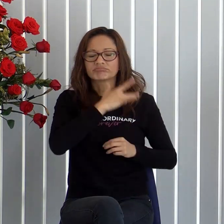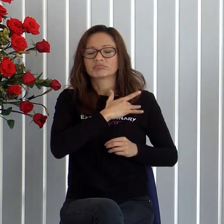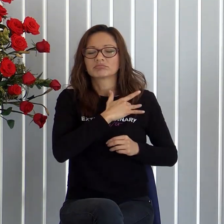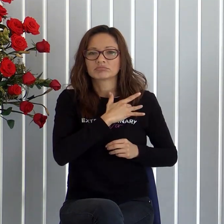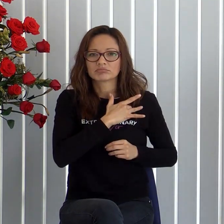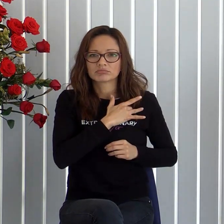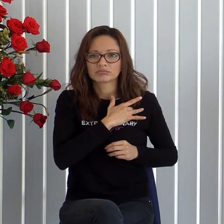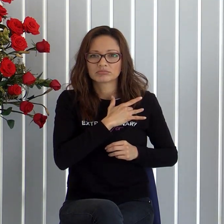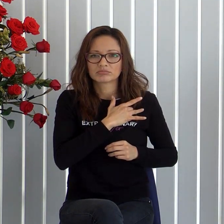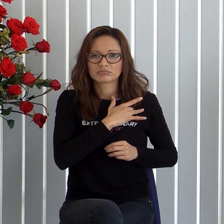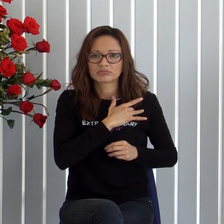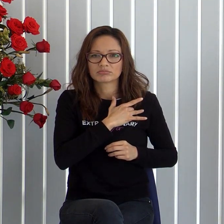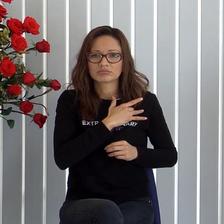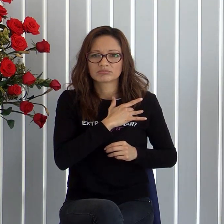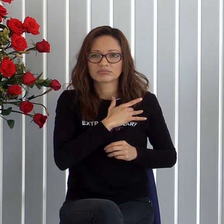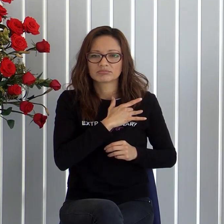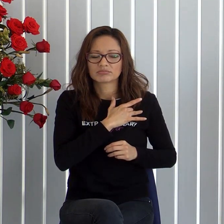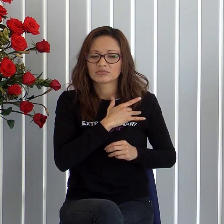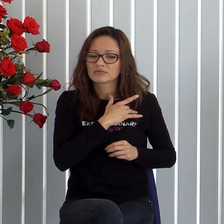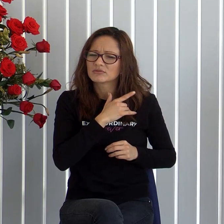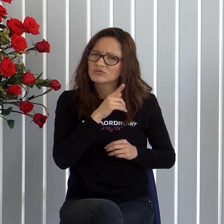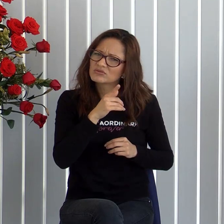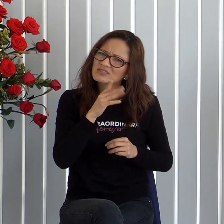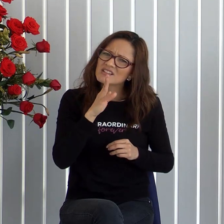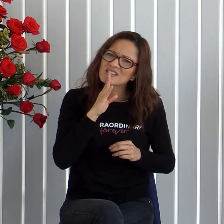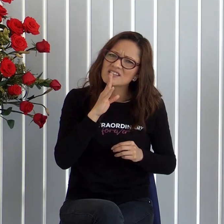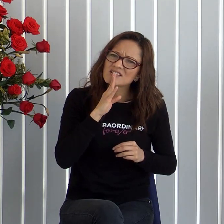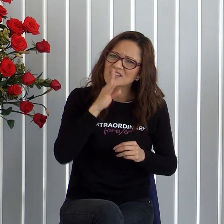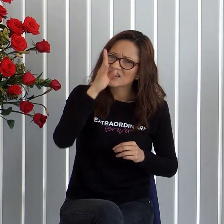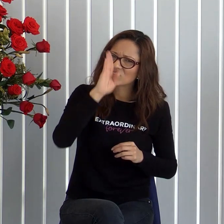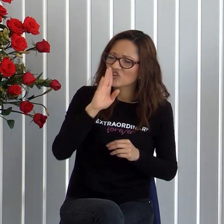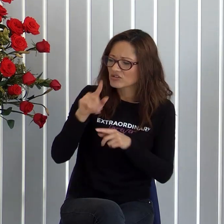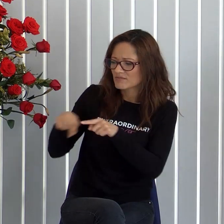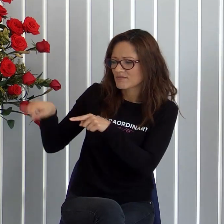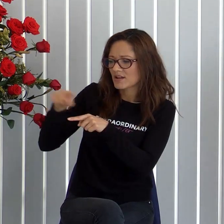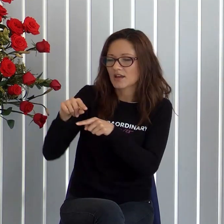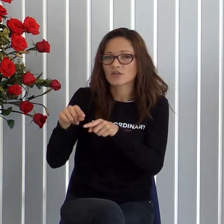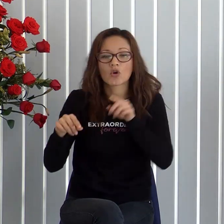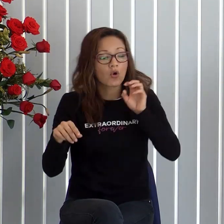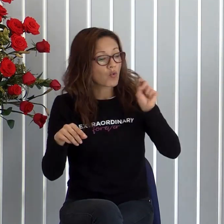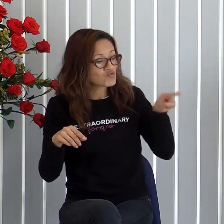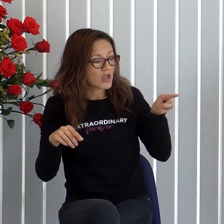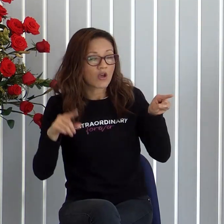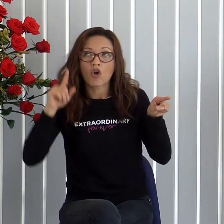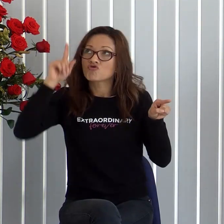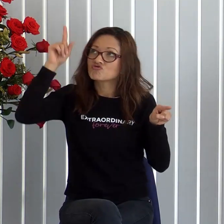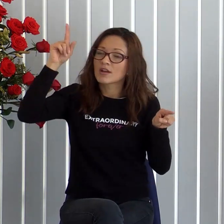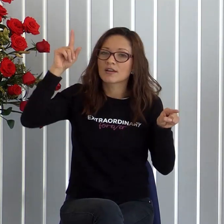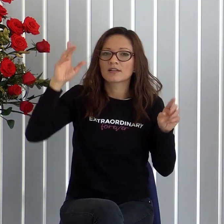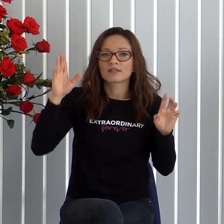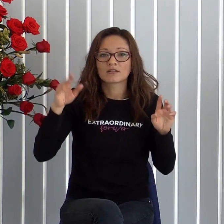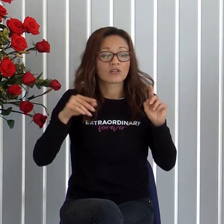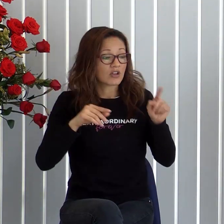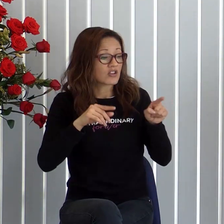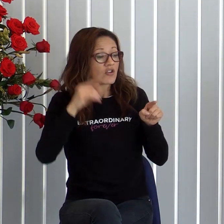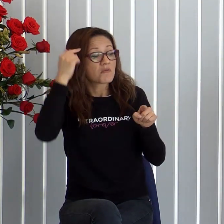corazón. Y Dios me dijo, ¿quién es Dios para ellos? ¿Yo o usted? Anticristo.